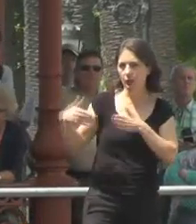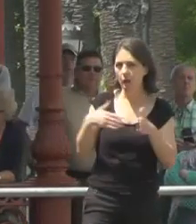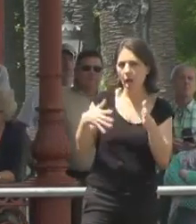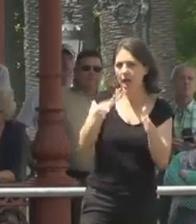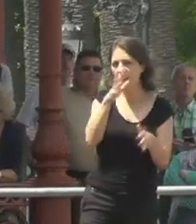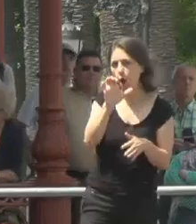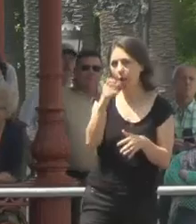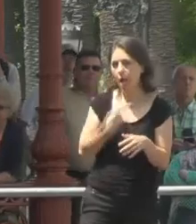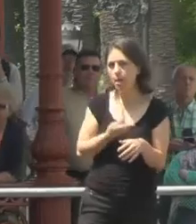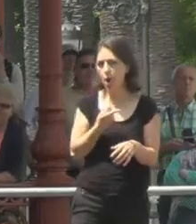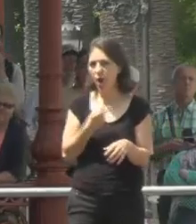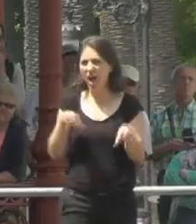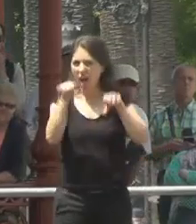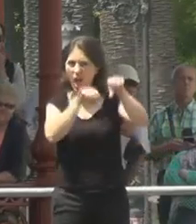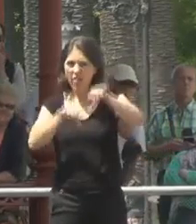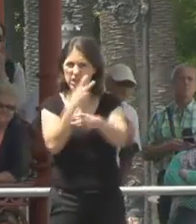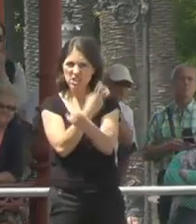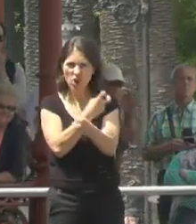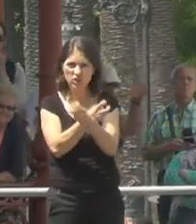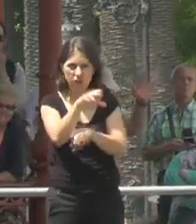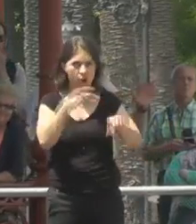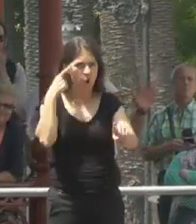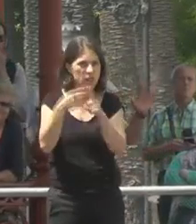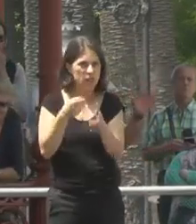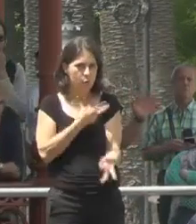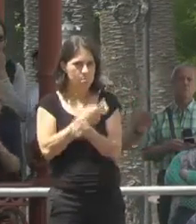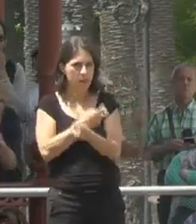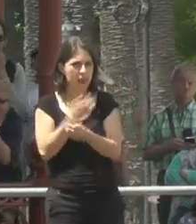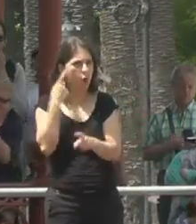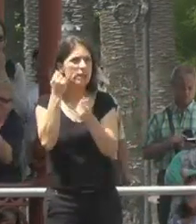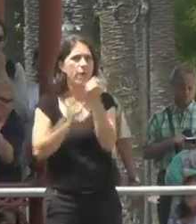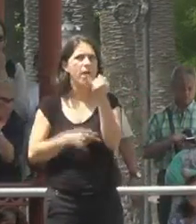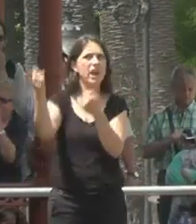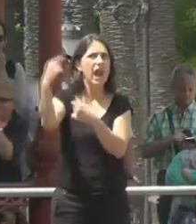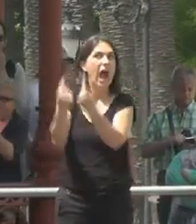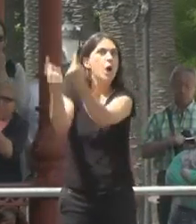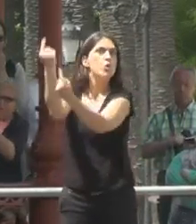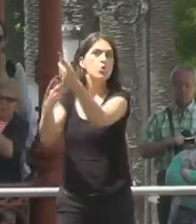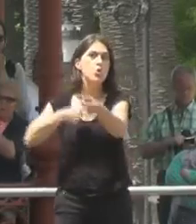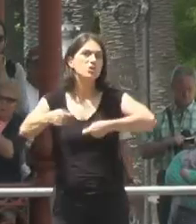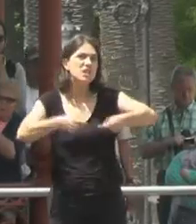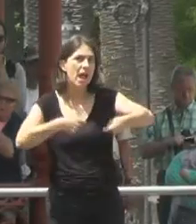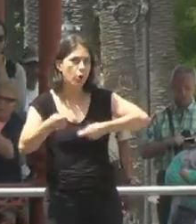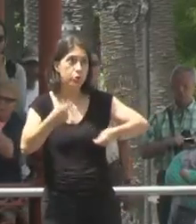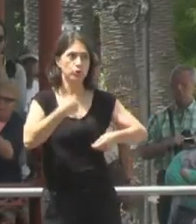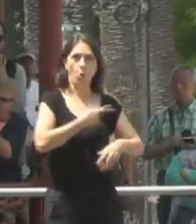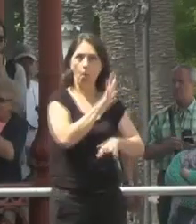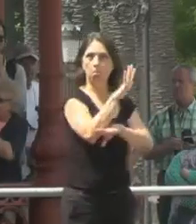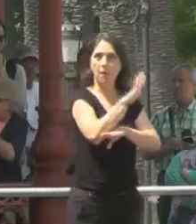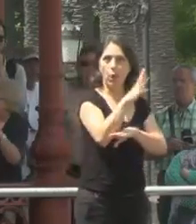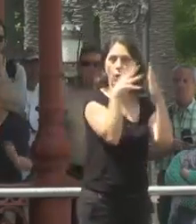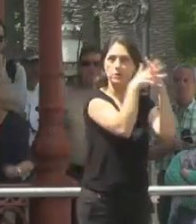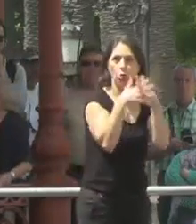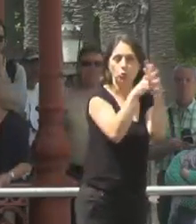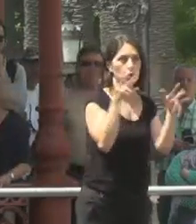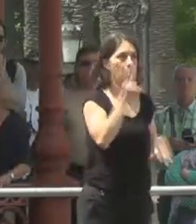en el Ebro para envenenarlo, para que algunos hicieran un negocio? Esto yo solo lo he visto en las películas americanas. Pues aquí ha pasado